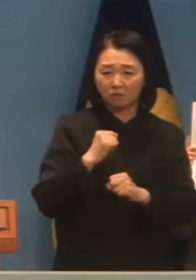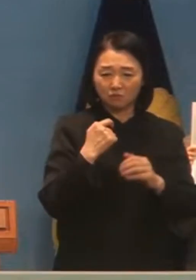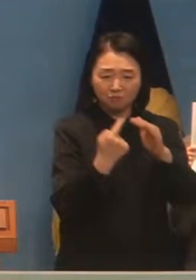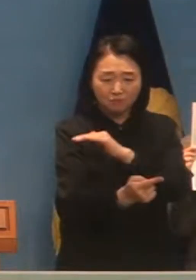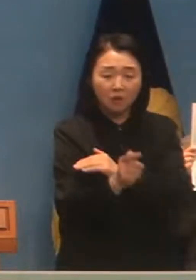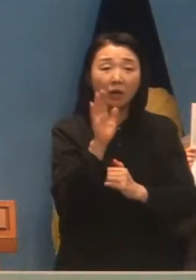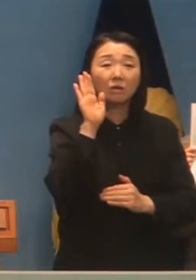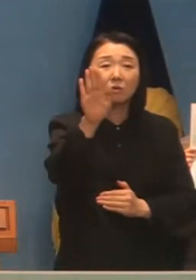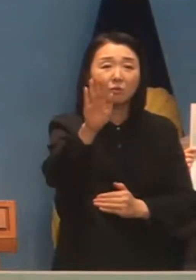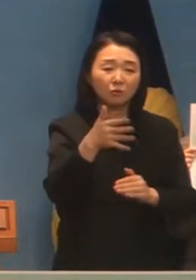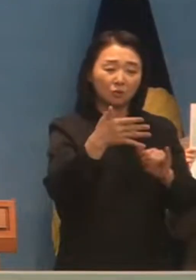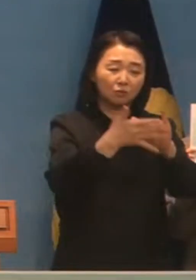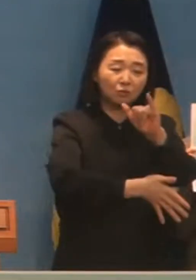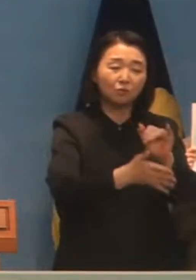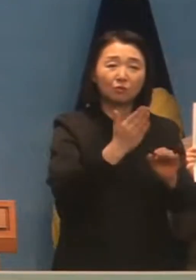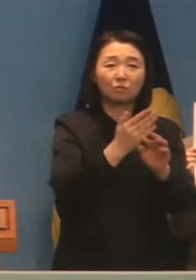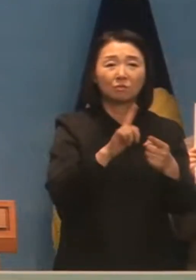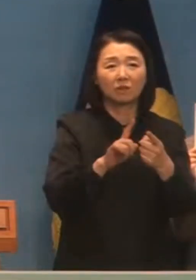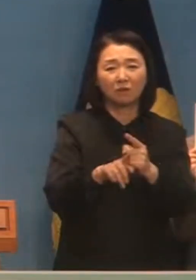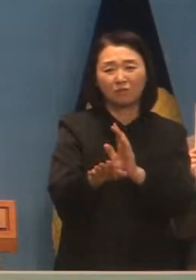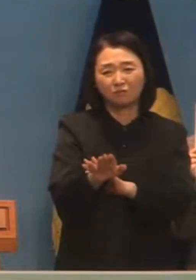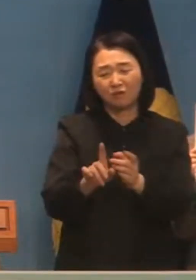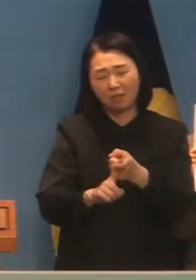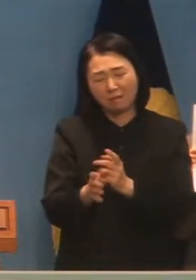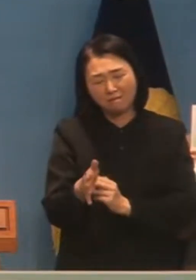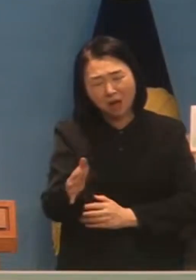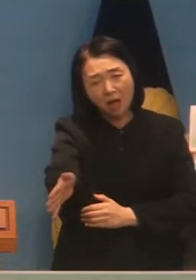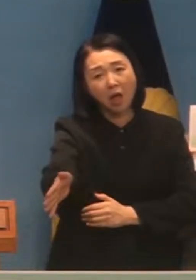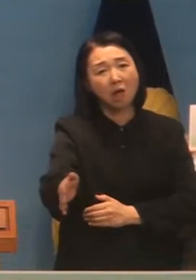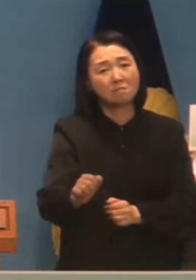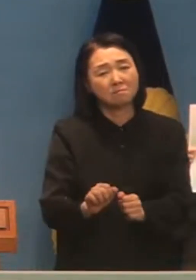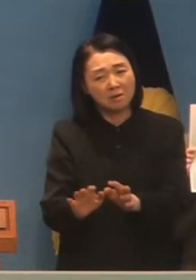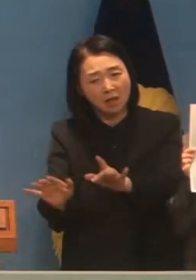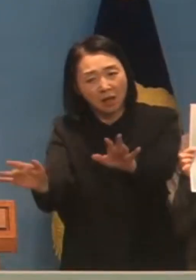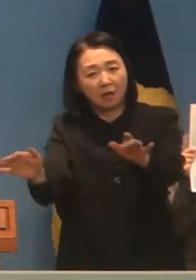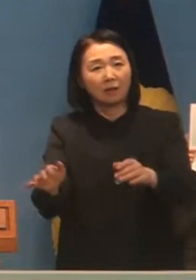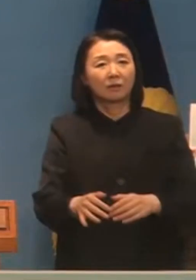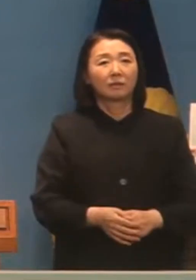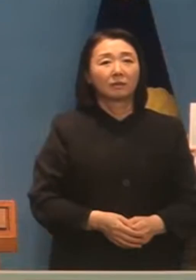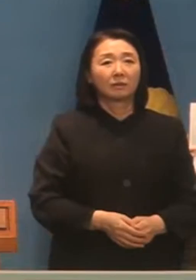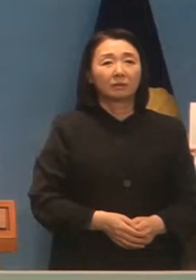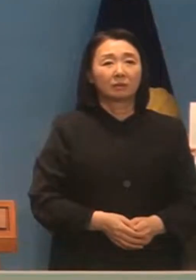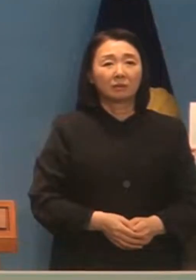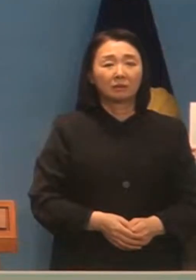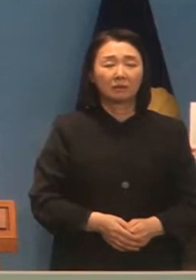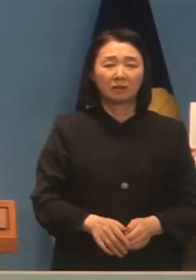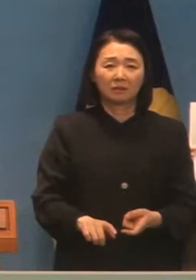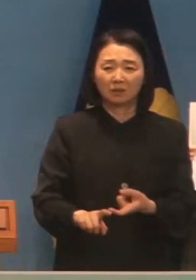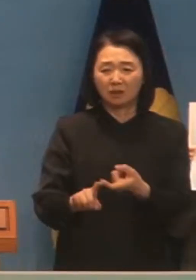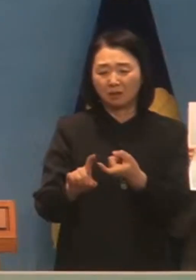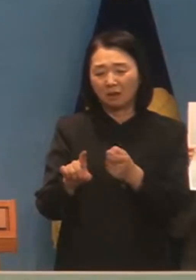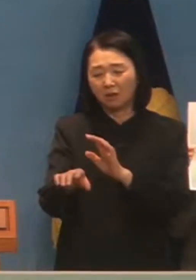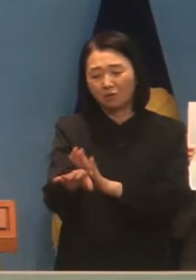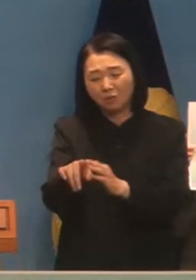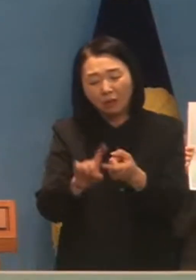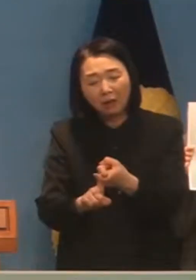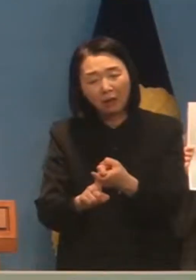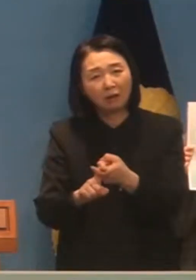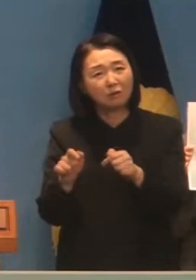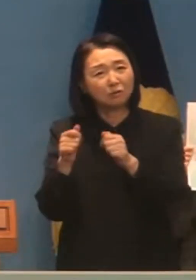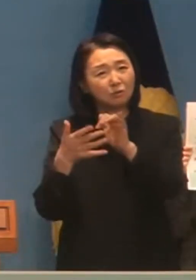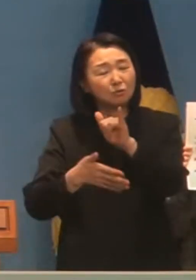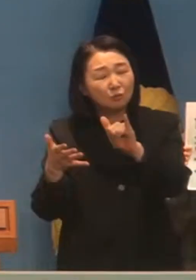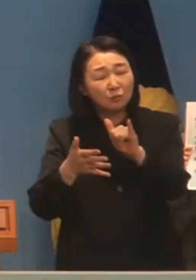이후 유튜브를 중심으로 극우 파시즘이 빠르게 확산되었습니다. 극우 유튜버들은 대학